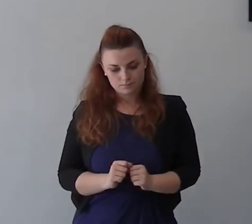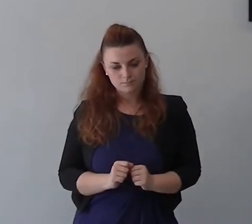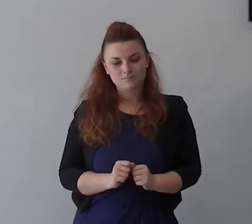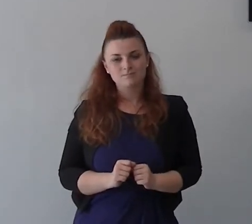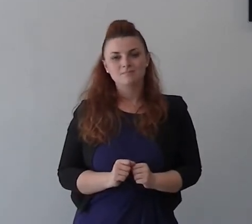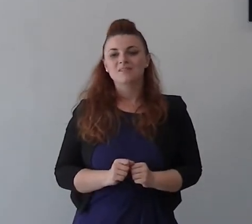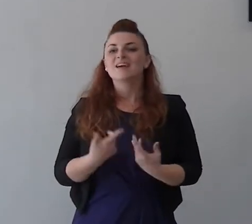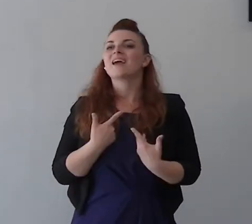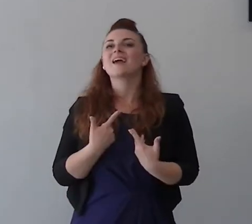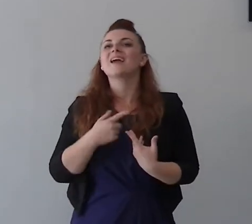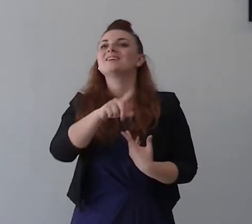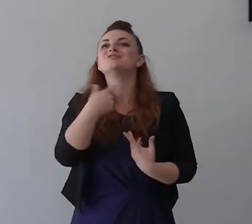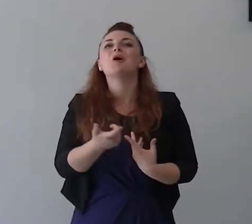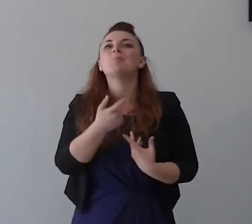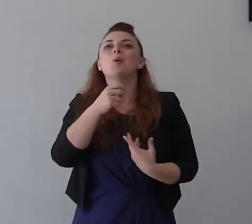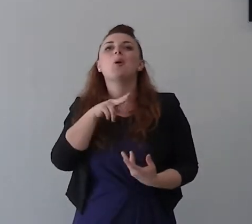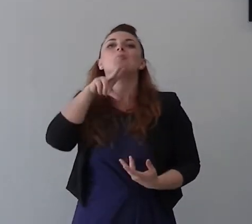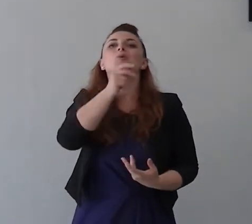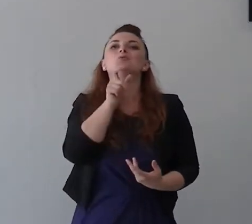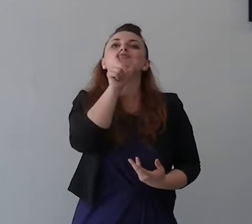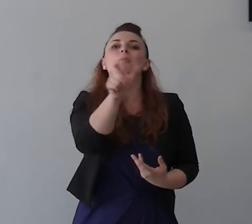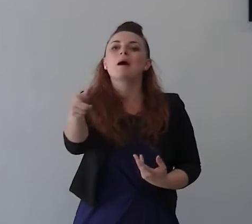suscitare più nessuna reazione, nemmeno in me che le pronunci.